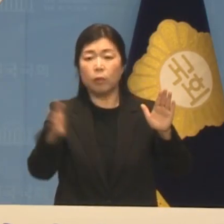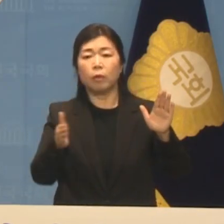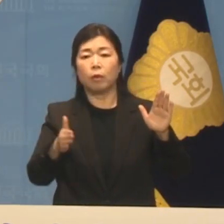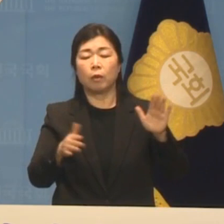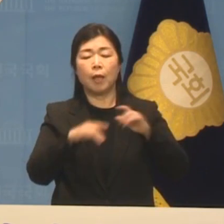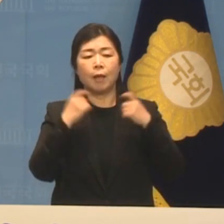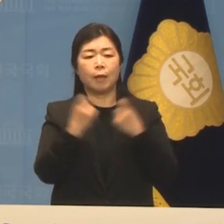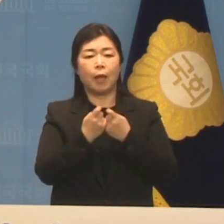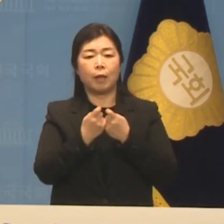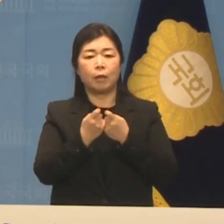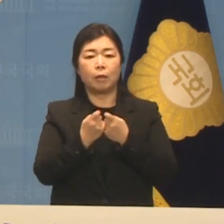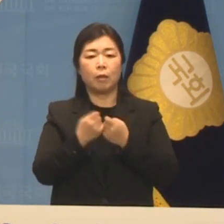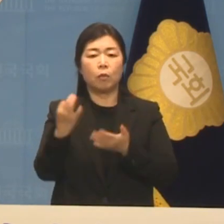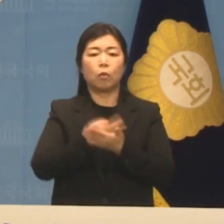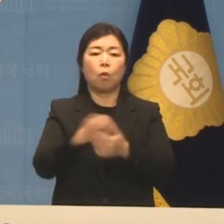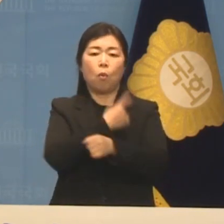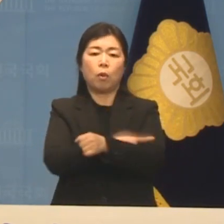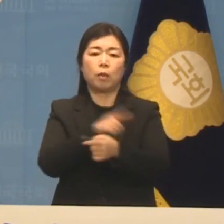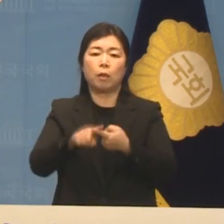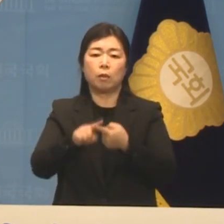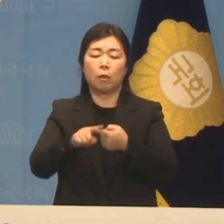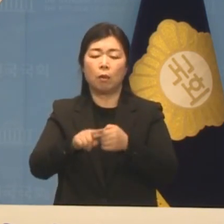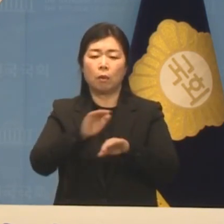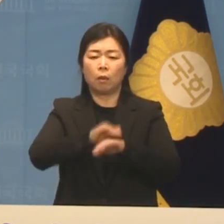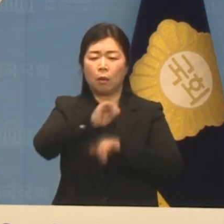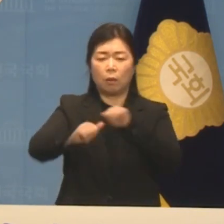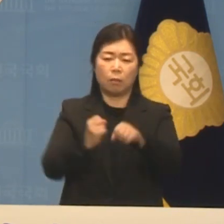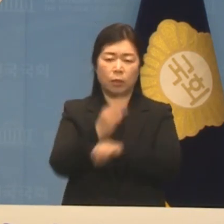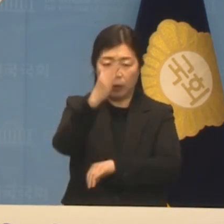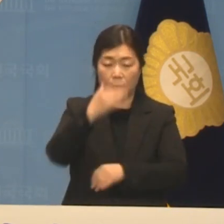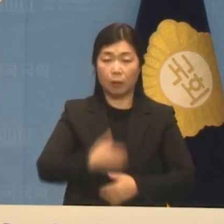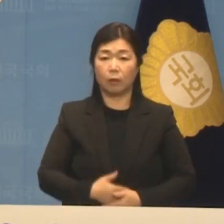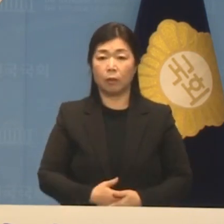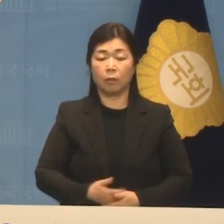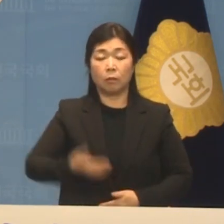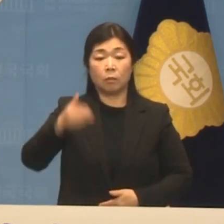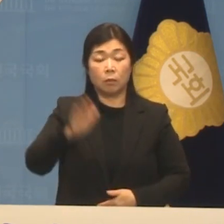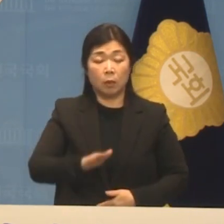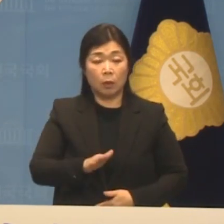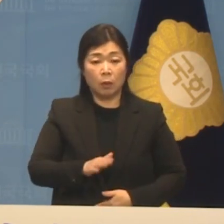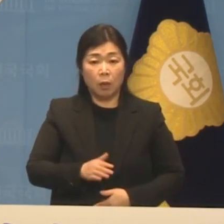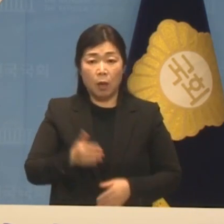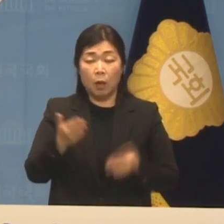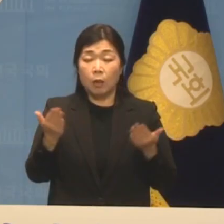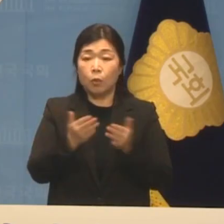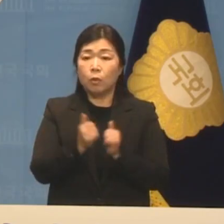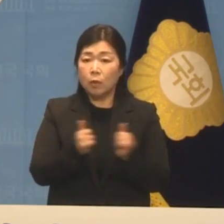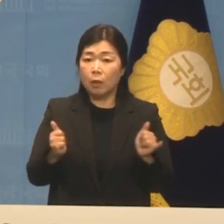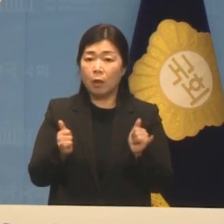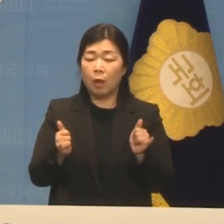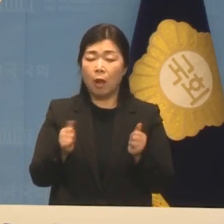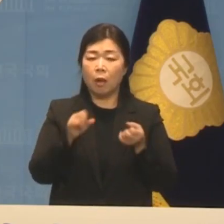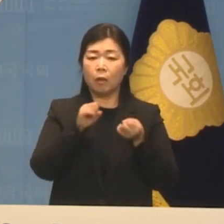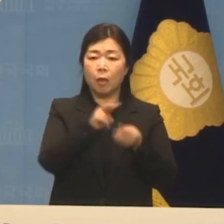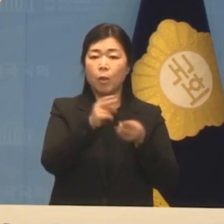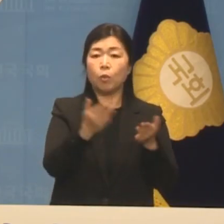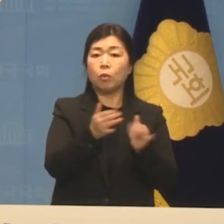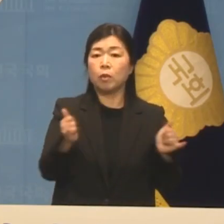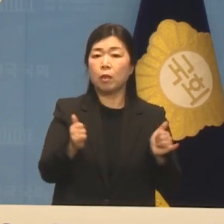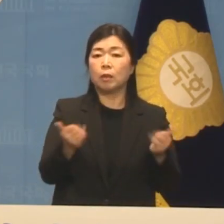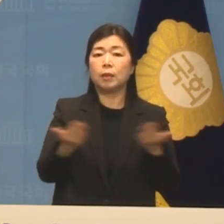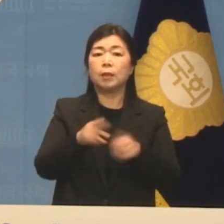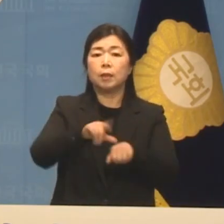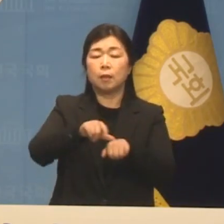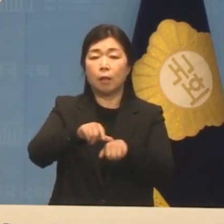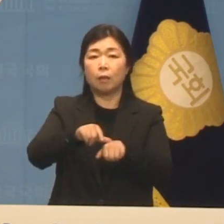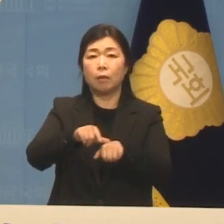대한 과도한 개입이라며 반대하고 있습니다. 하지만 사실상 준근로자인 택배 노동자들의